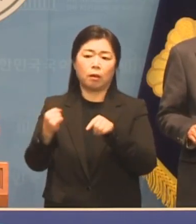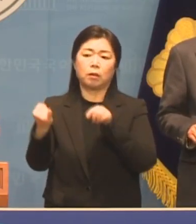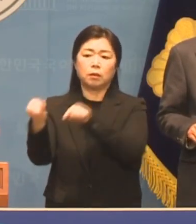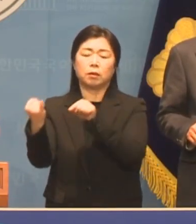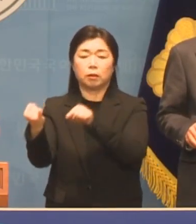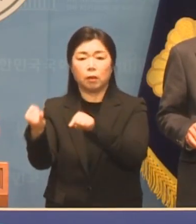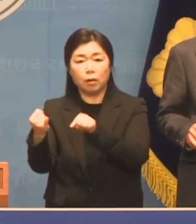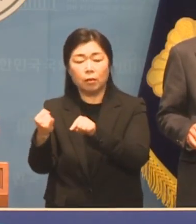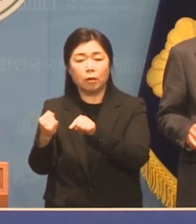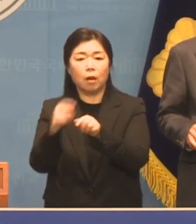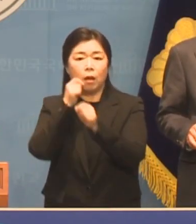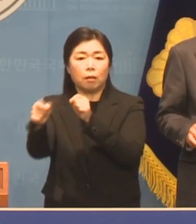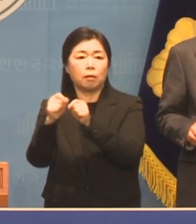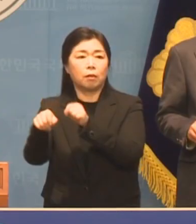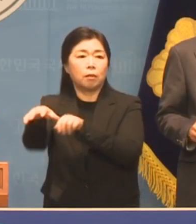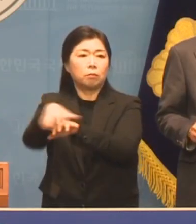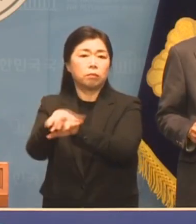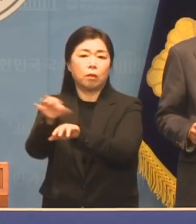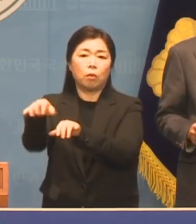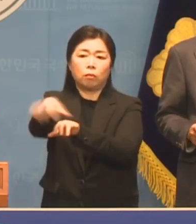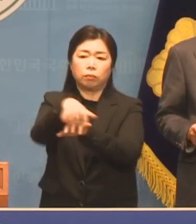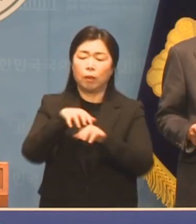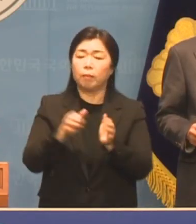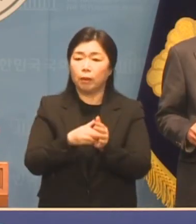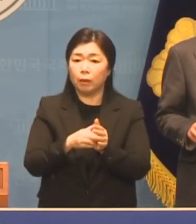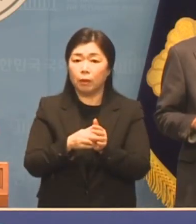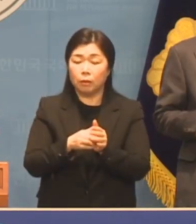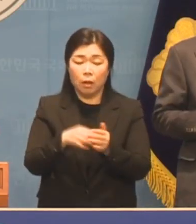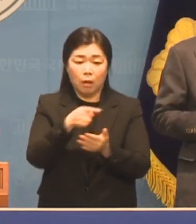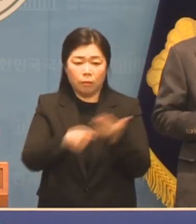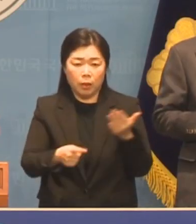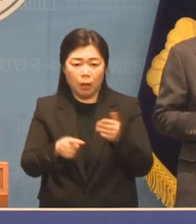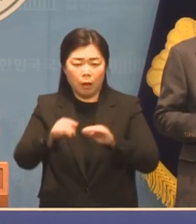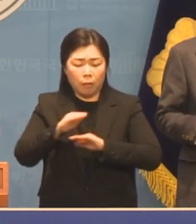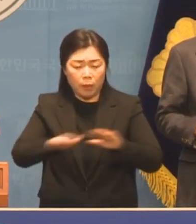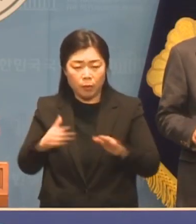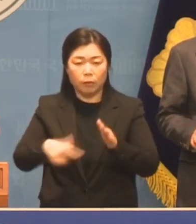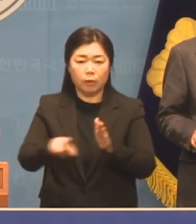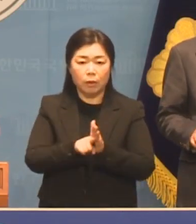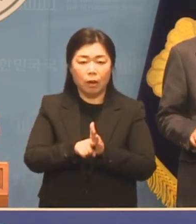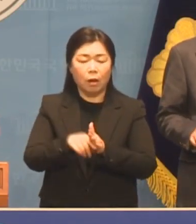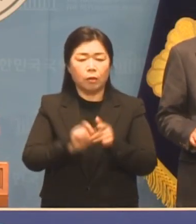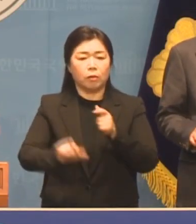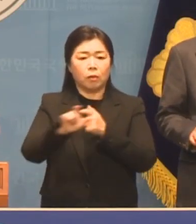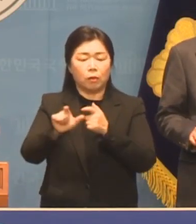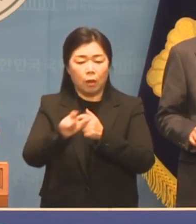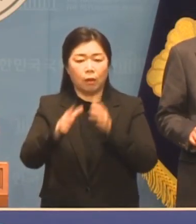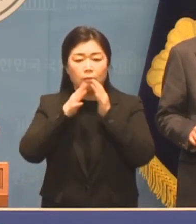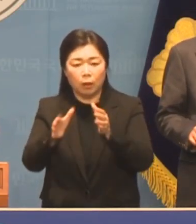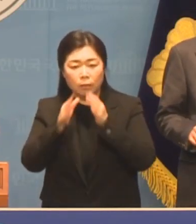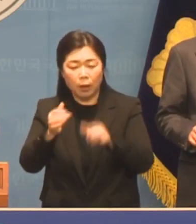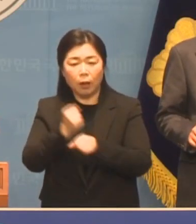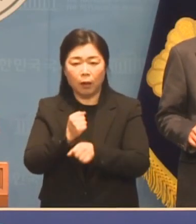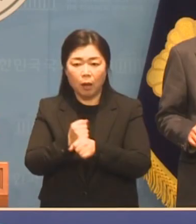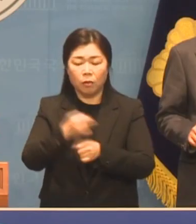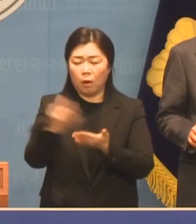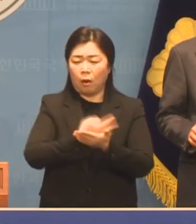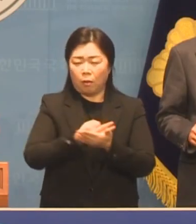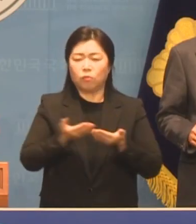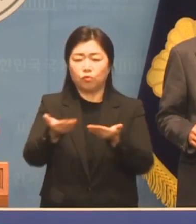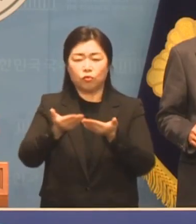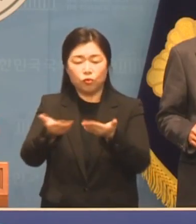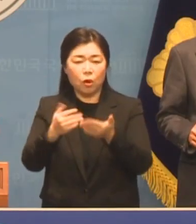하는 피해자들의 간절한 심리를 이용하여 빠른 시일 내에 피해를 회복시켜주고 수익을